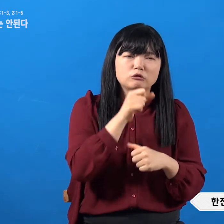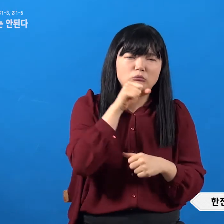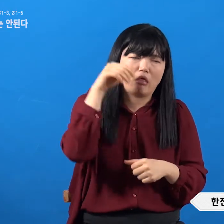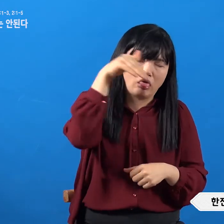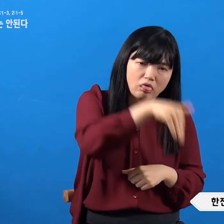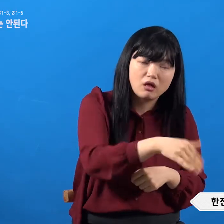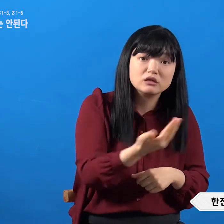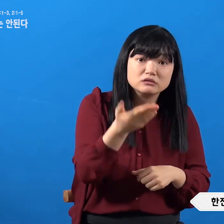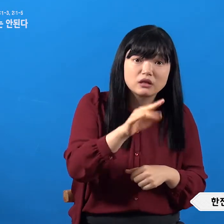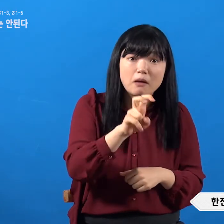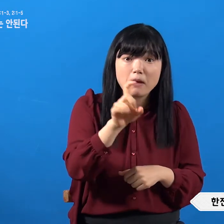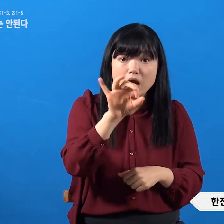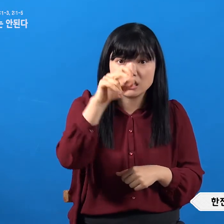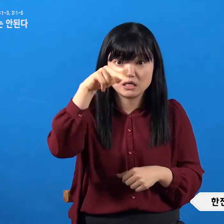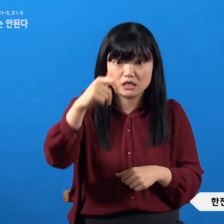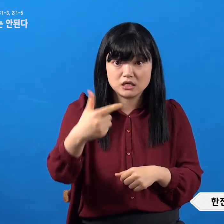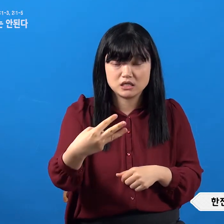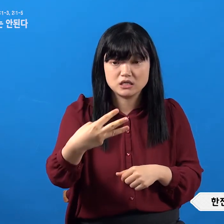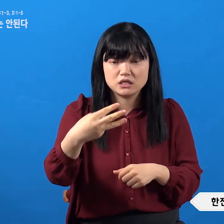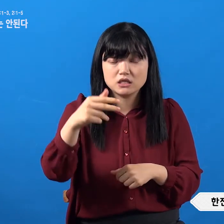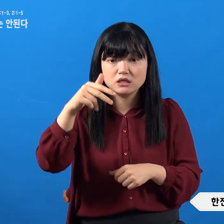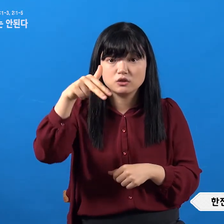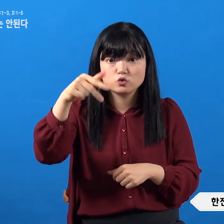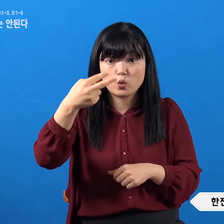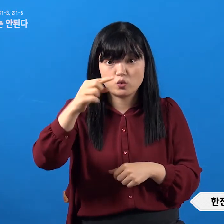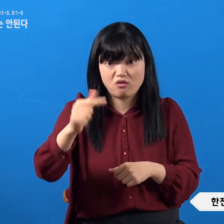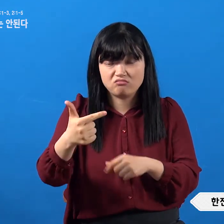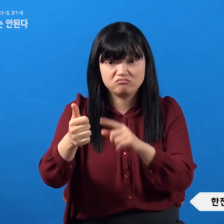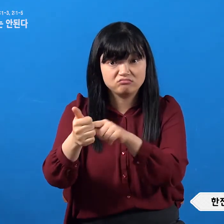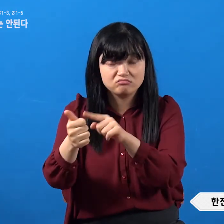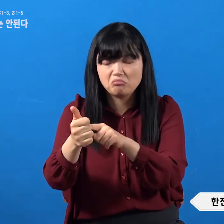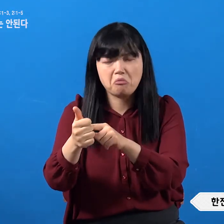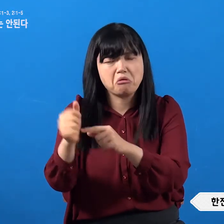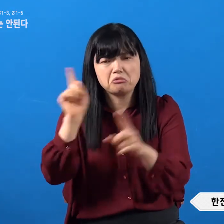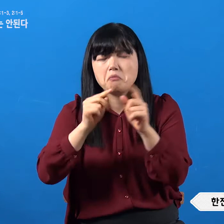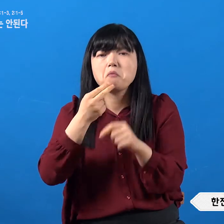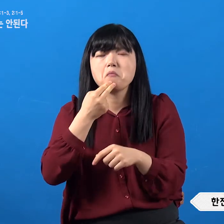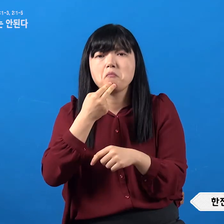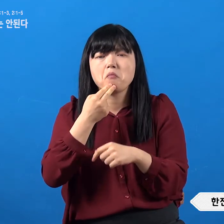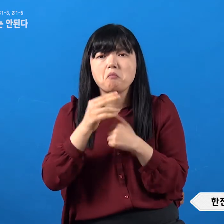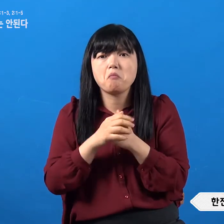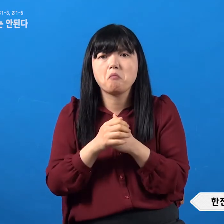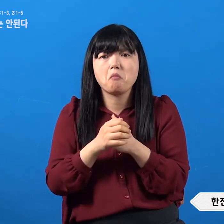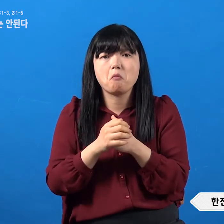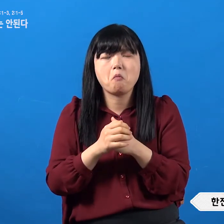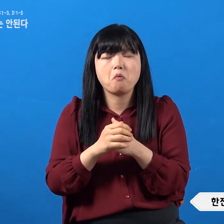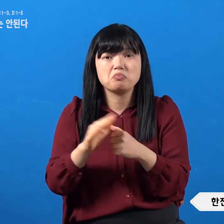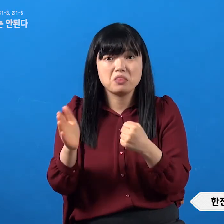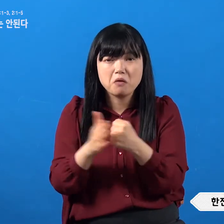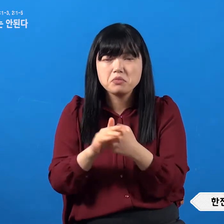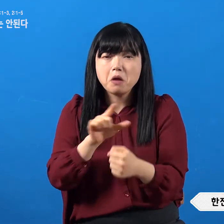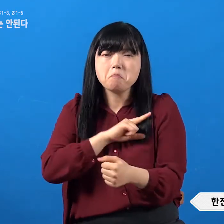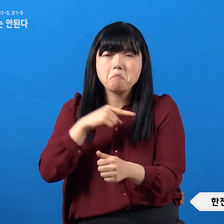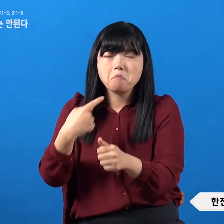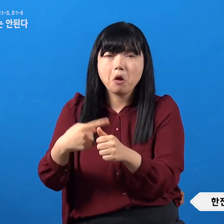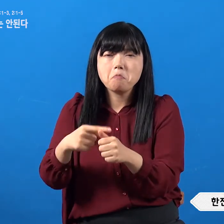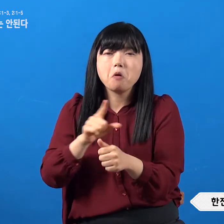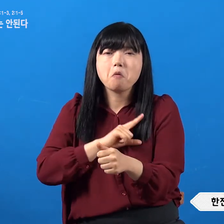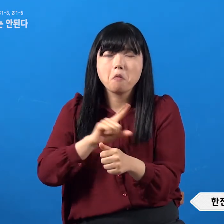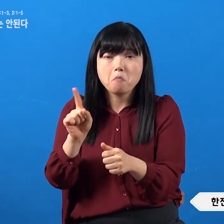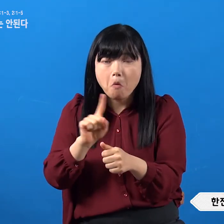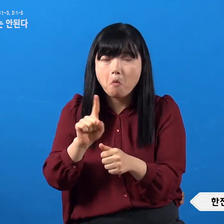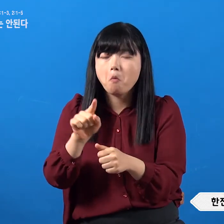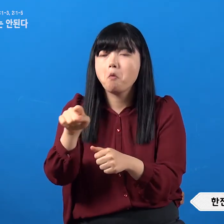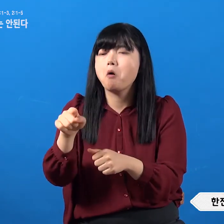떨어지고, 그런데 마이클 조던은 그런 것이 거의 없습니다. 그러니까 농구 황제지요.